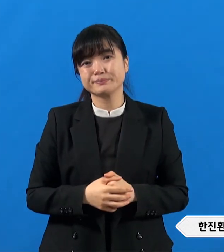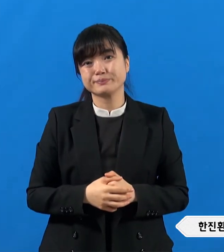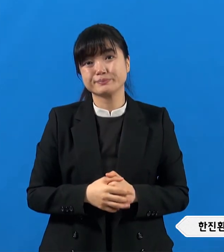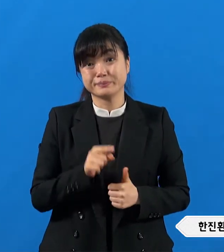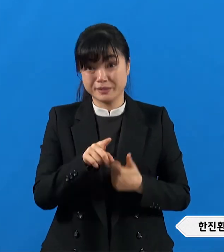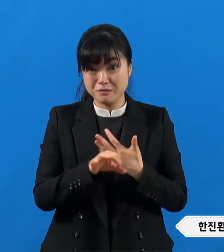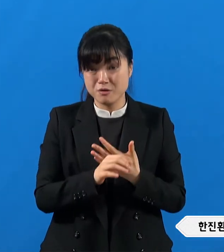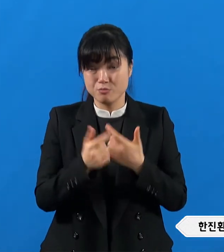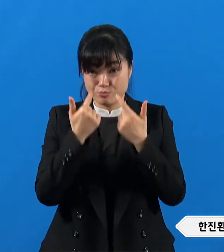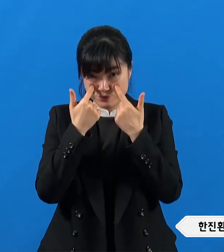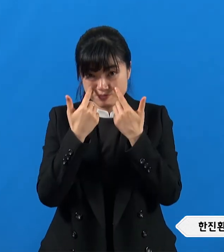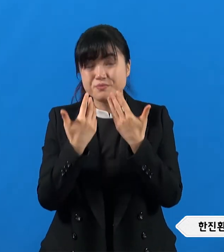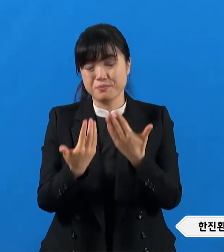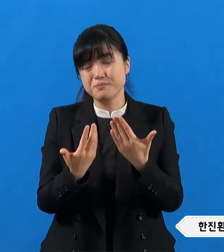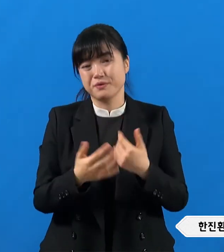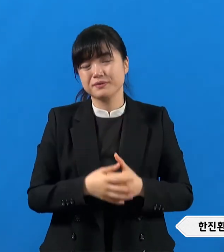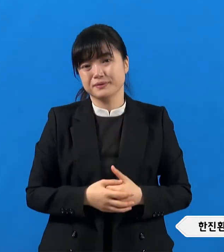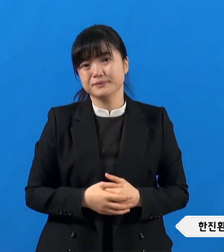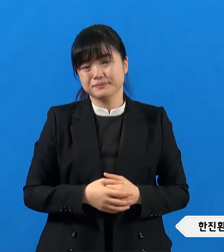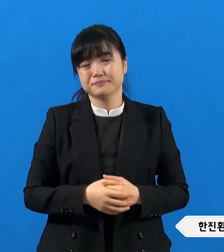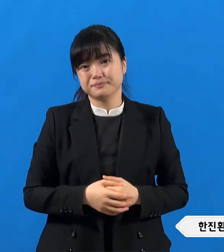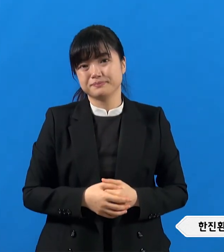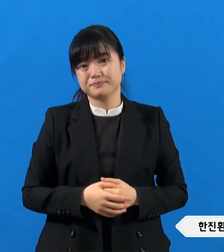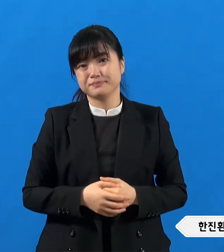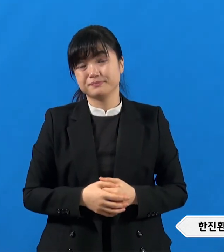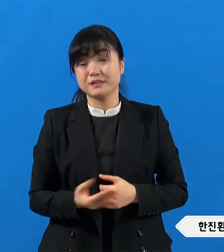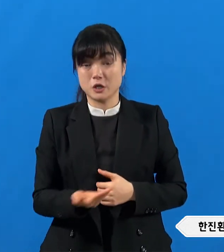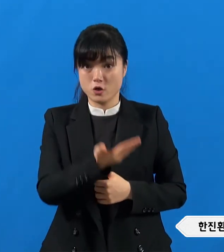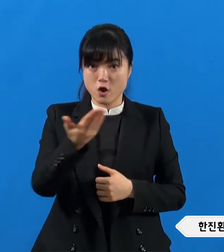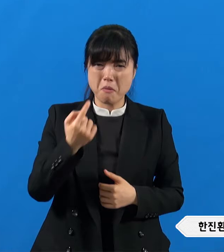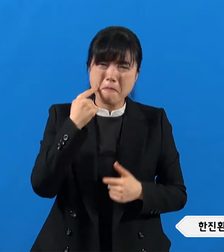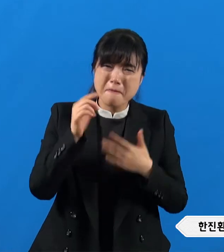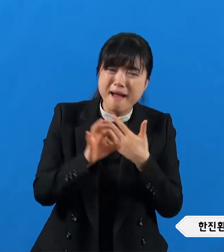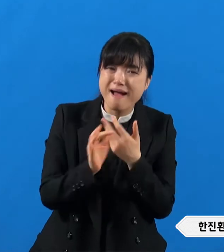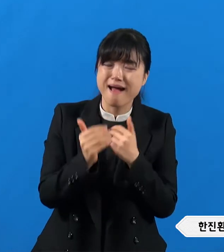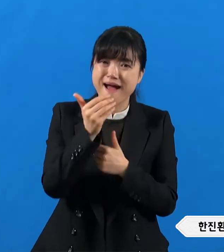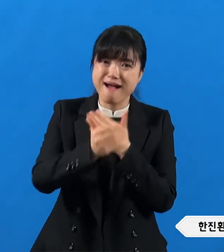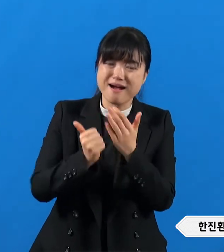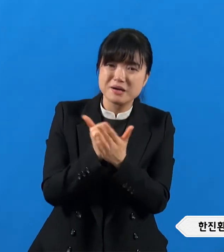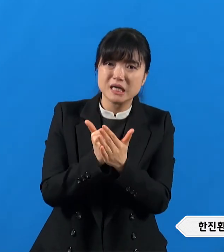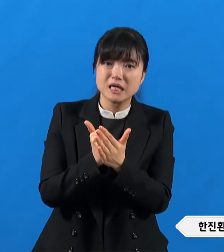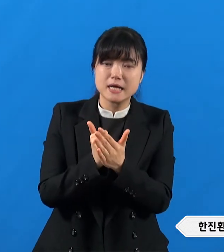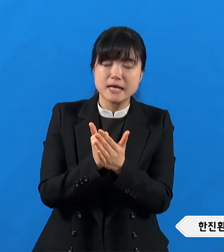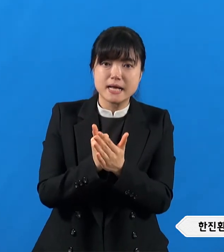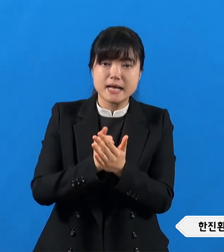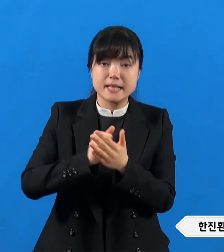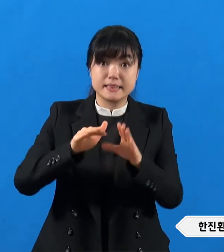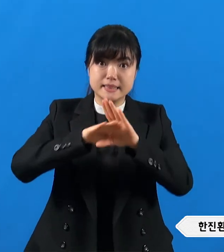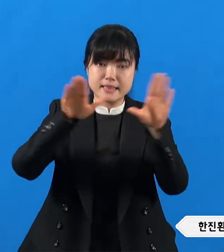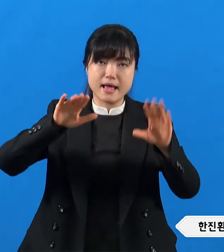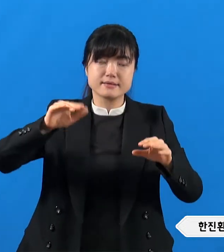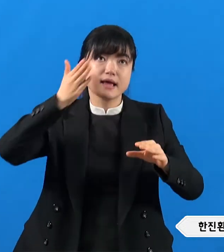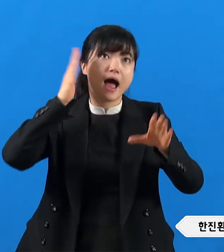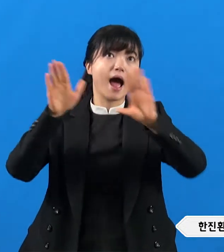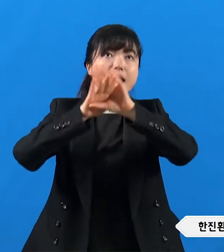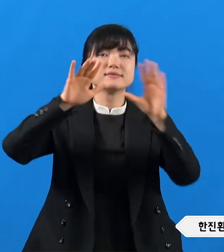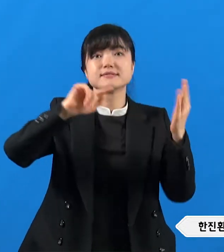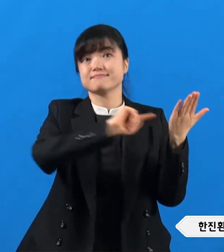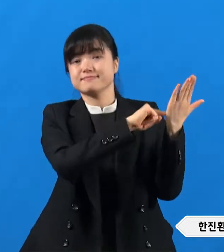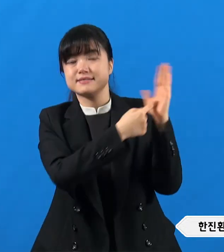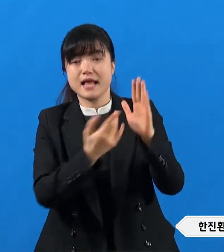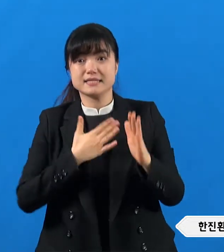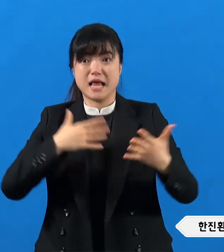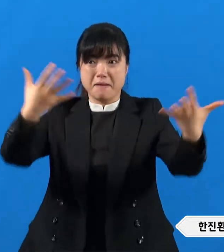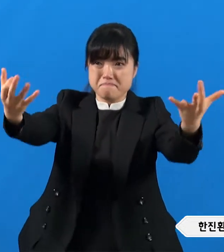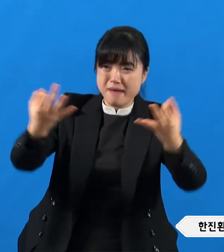그것은 분명한 사실입니다. 여러분, 만약에 하나님께서 백주대낮에 공중에 나타나셔서 자, 내가